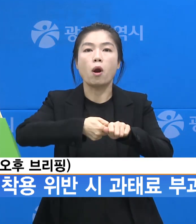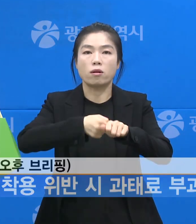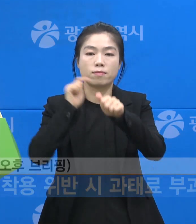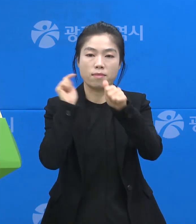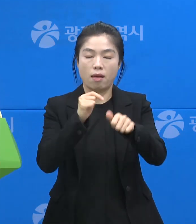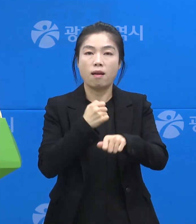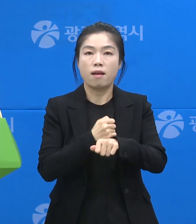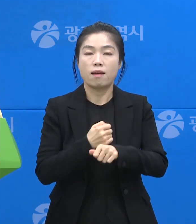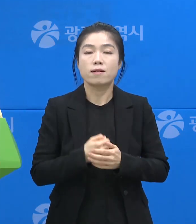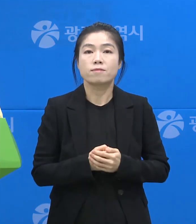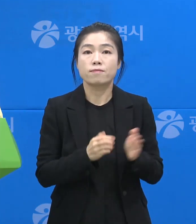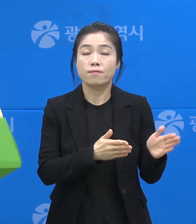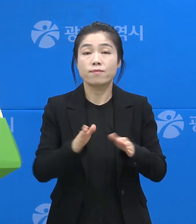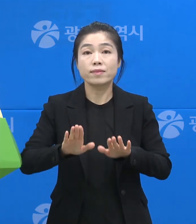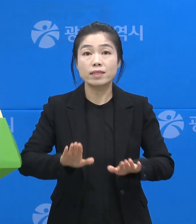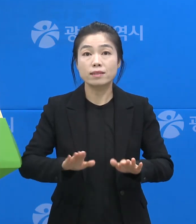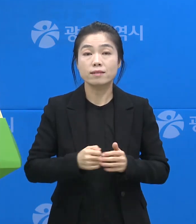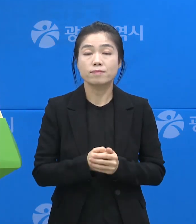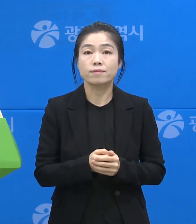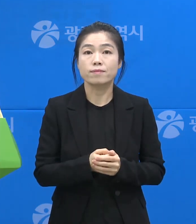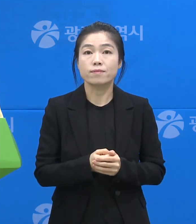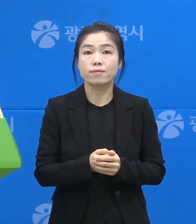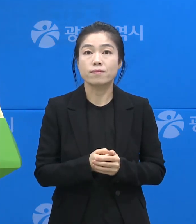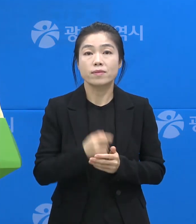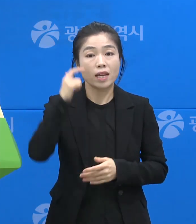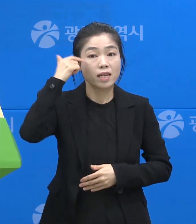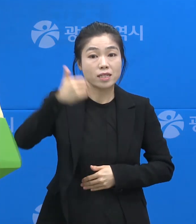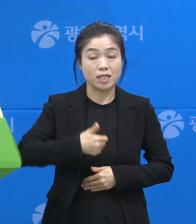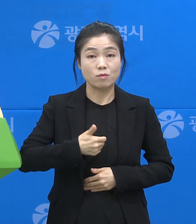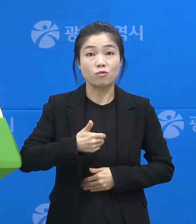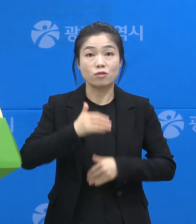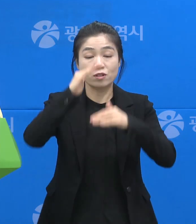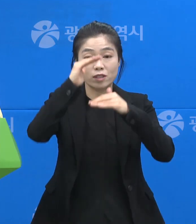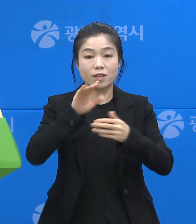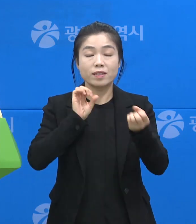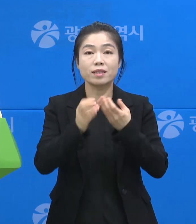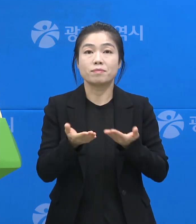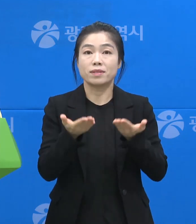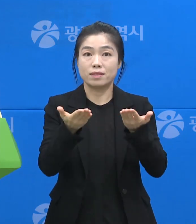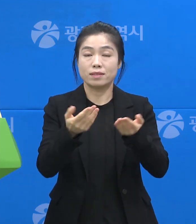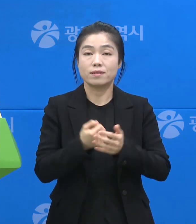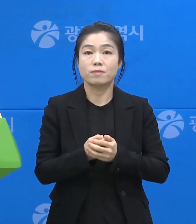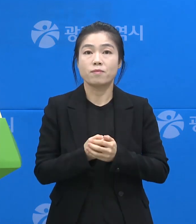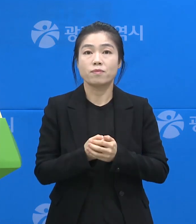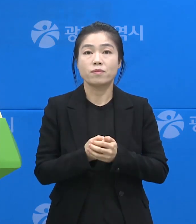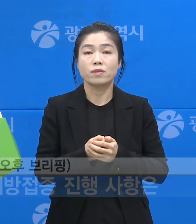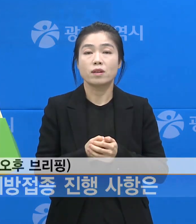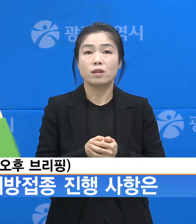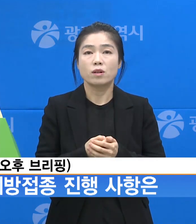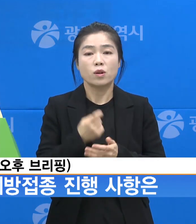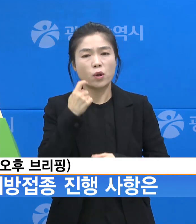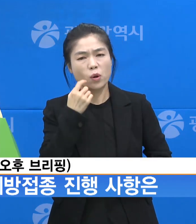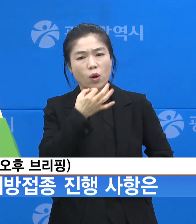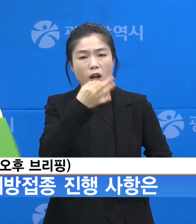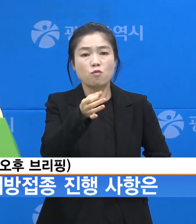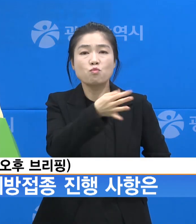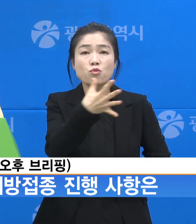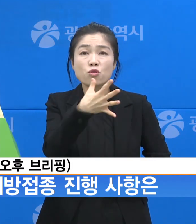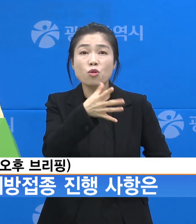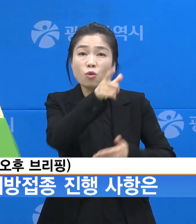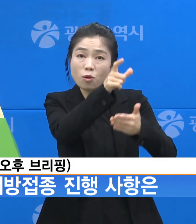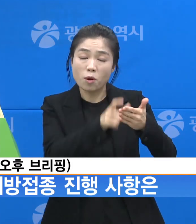것입니다. 다음 현재 그 질문 사전에 들어왔던 질문 내용인데요. 우리 독감 무료